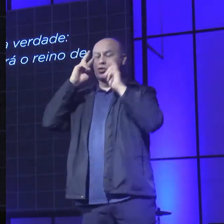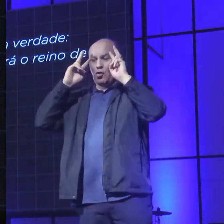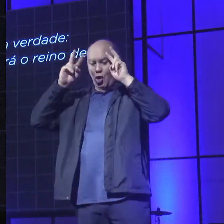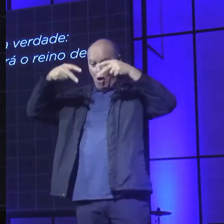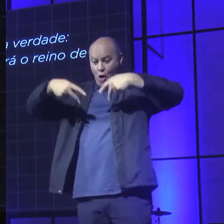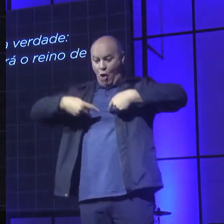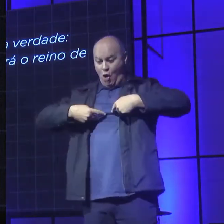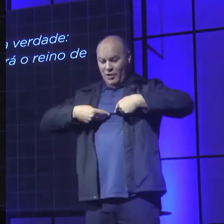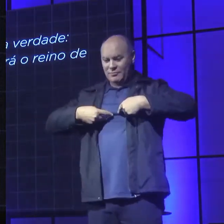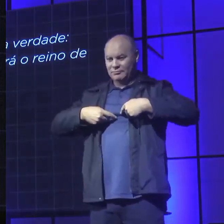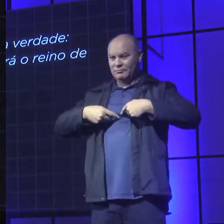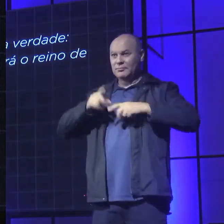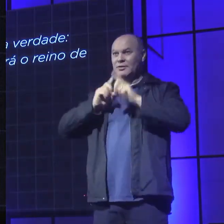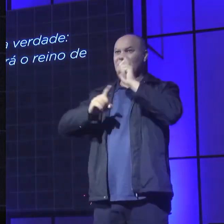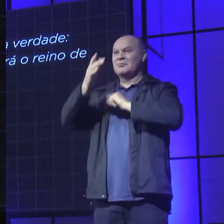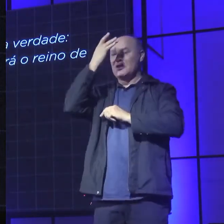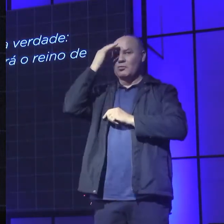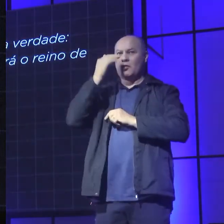assim,